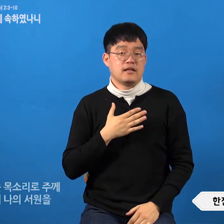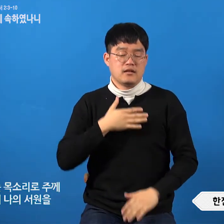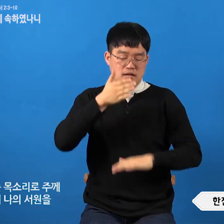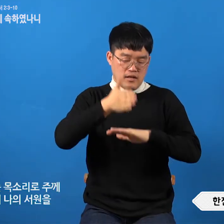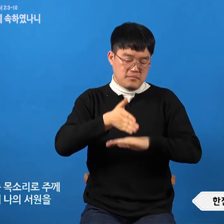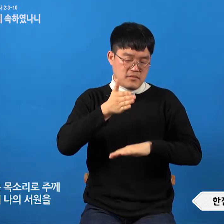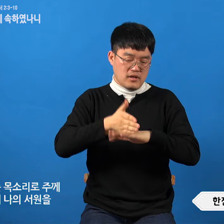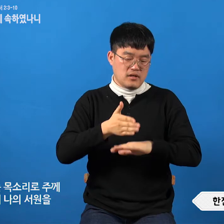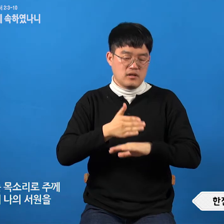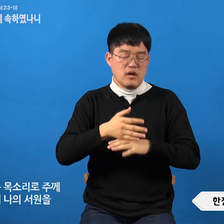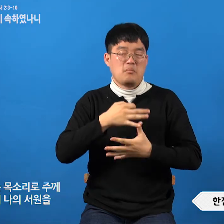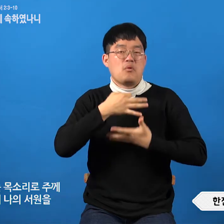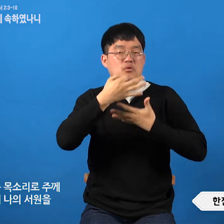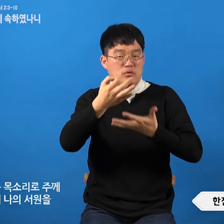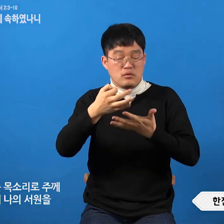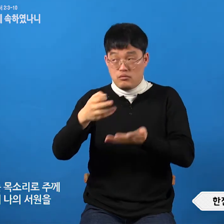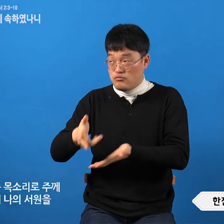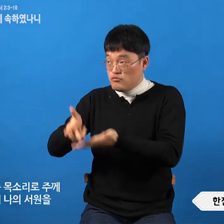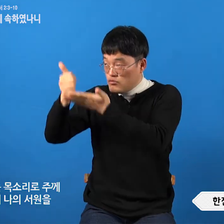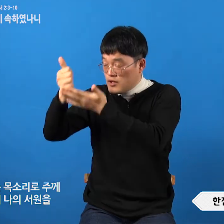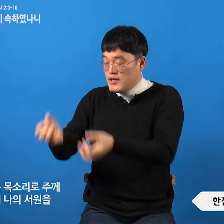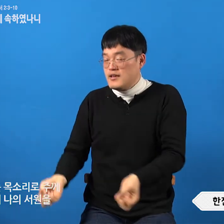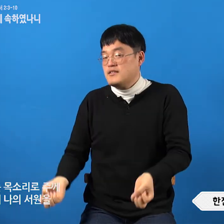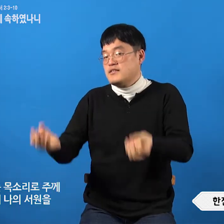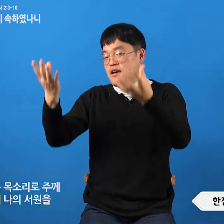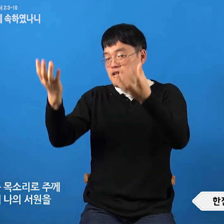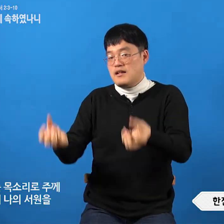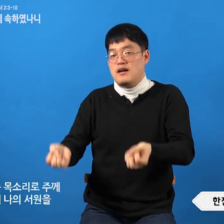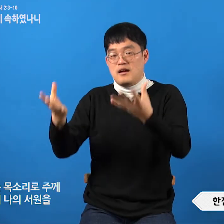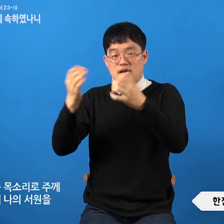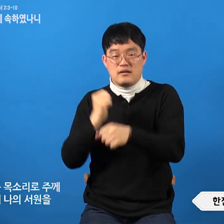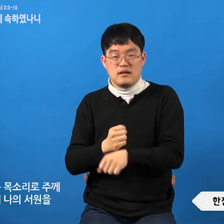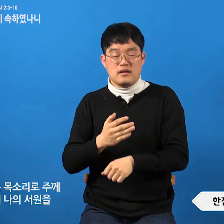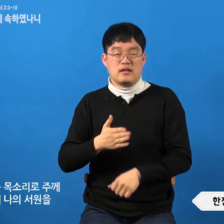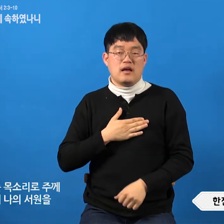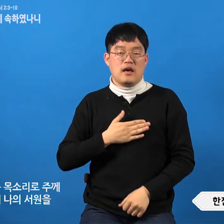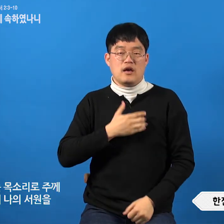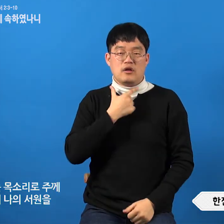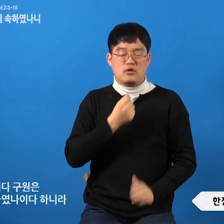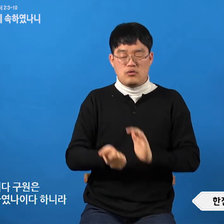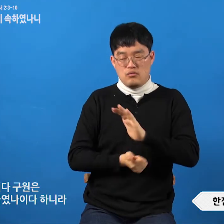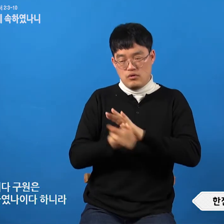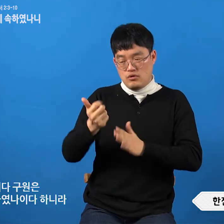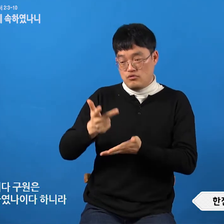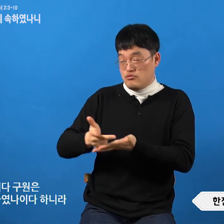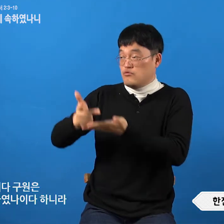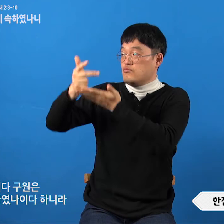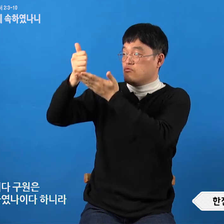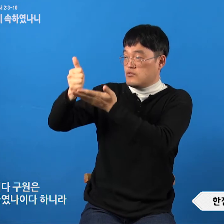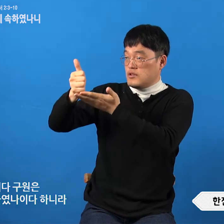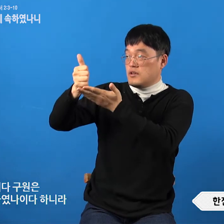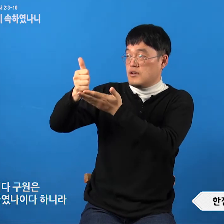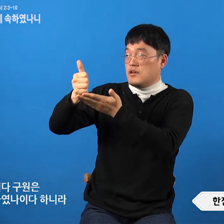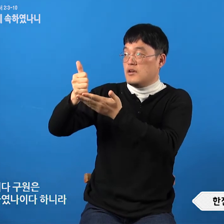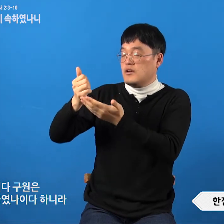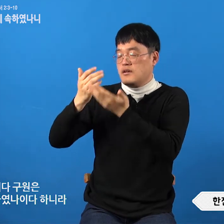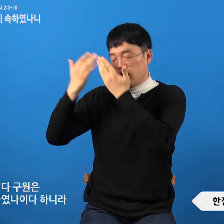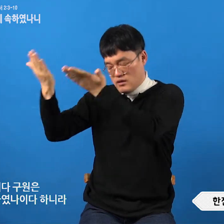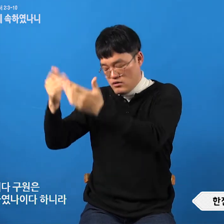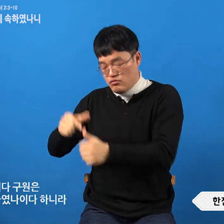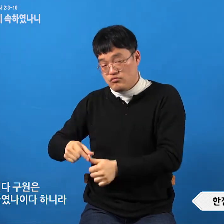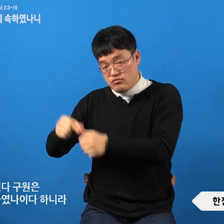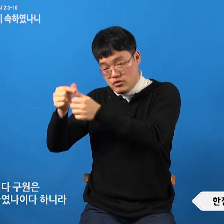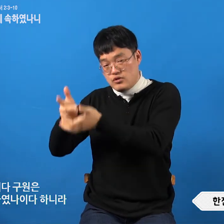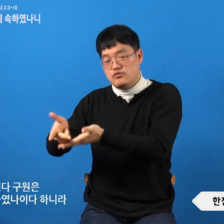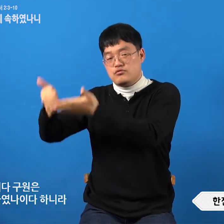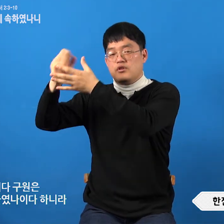감사하는 목소리로 주께 제사를 드리며 나의 소원을 주께 갚겠나이다. 구원은 여호와께 속하였나이다